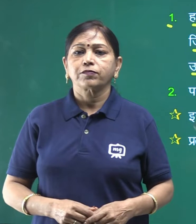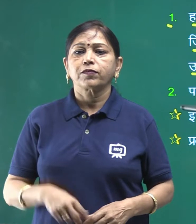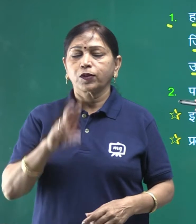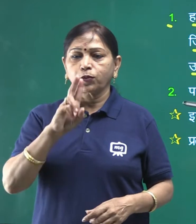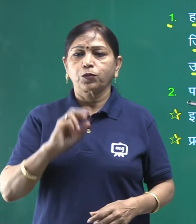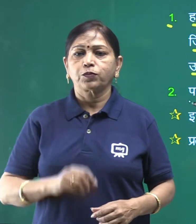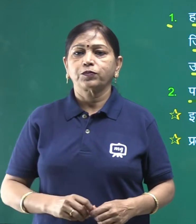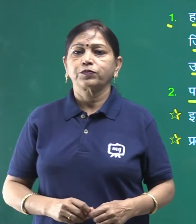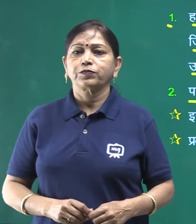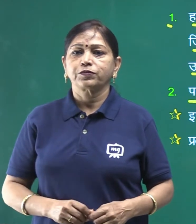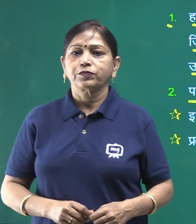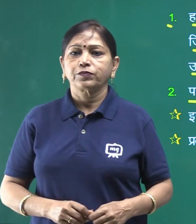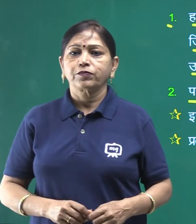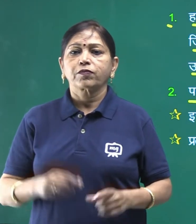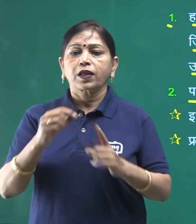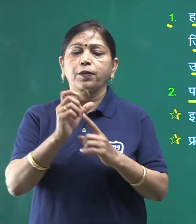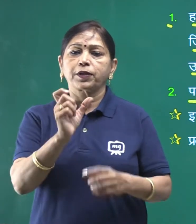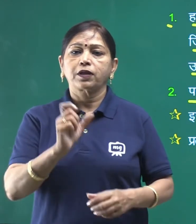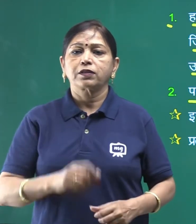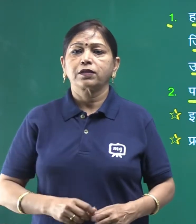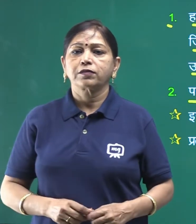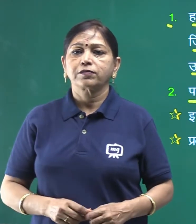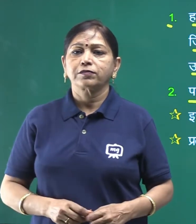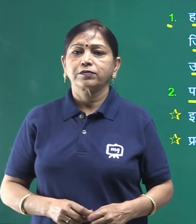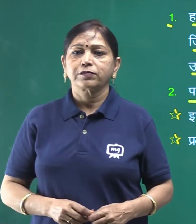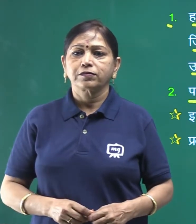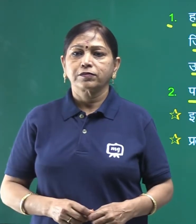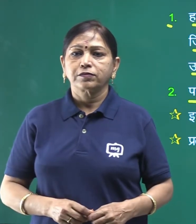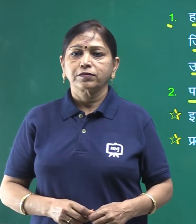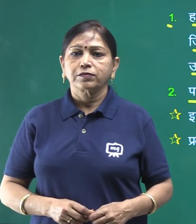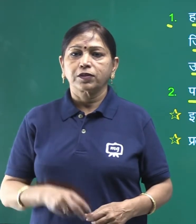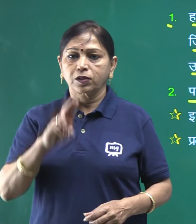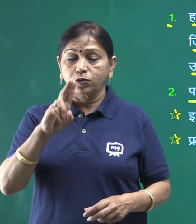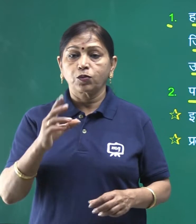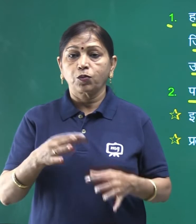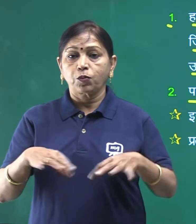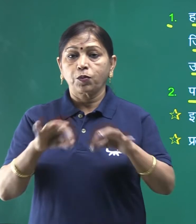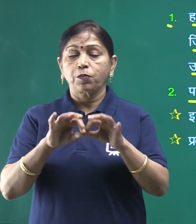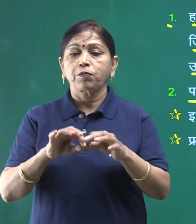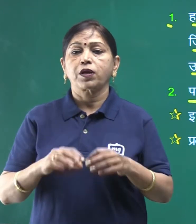2, पदार्थ के 2 मुख्य गुण